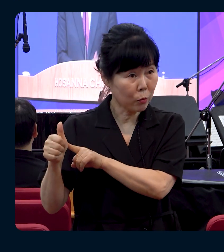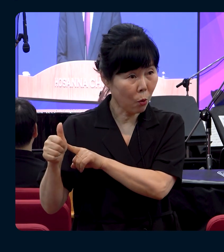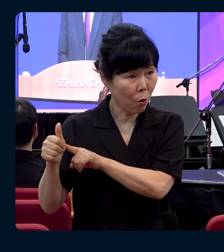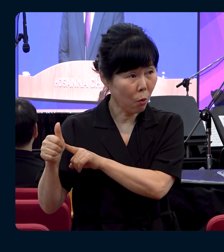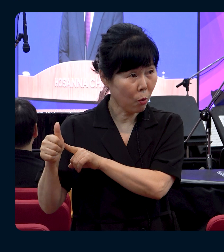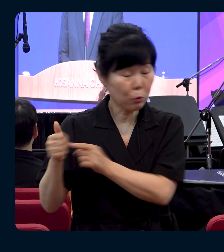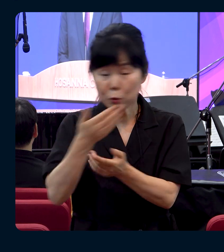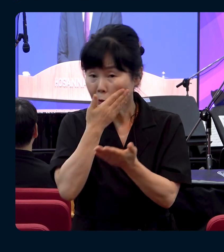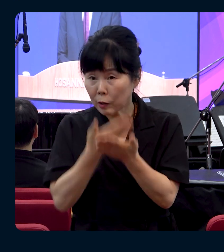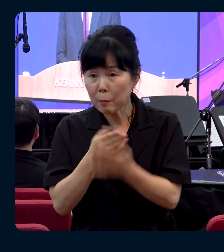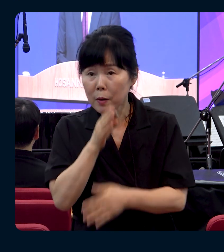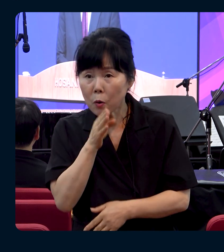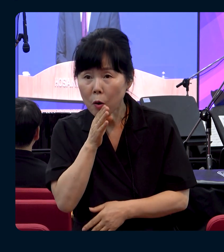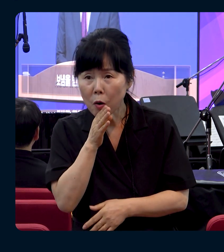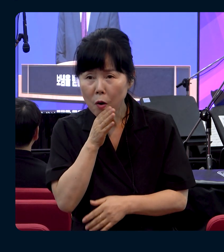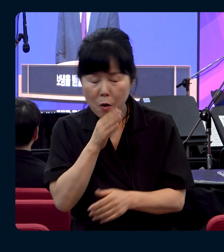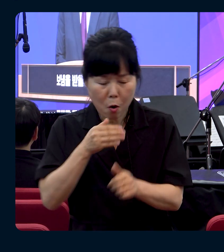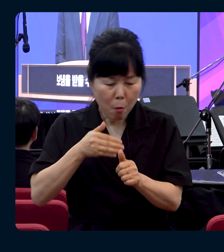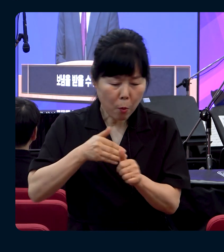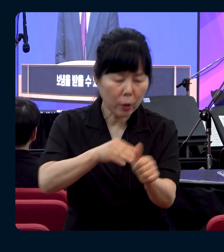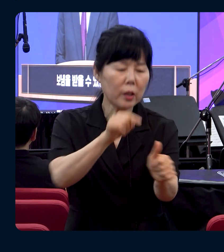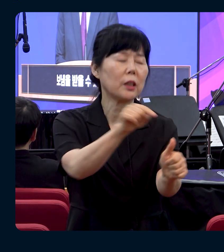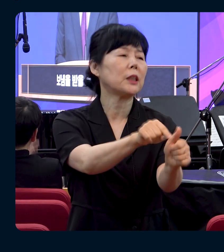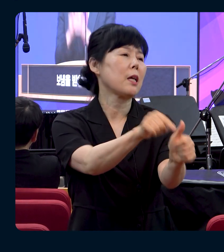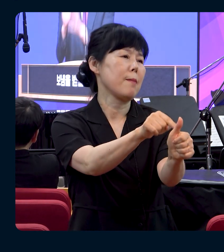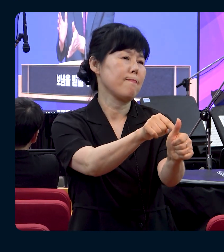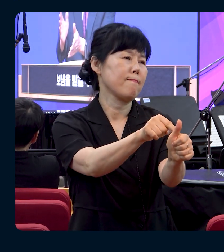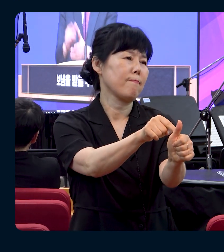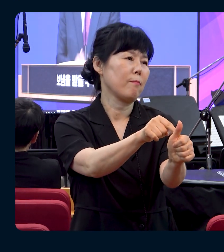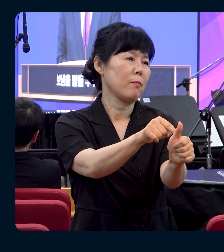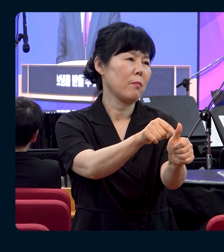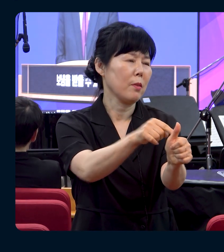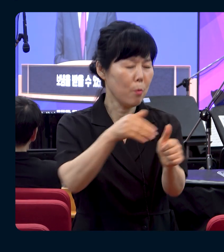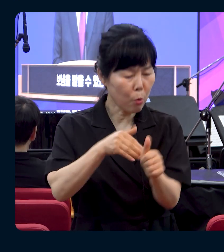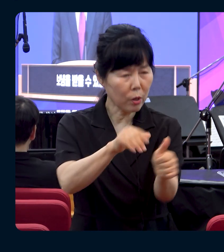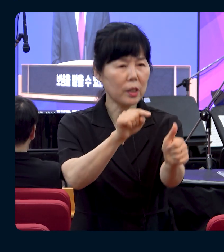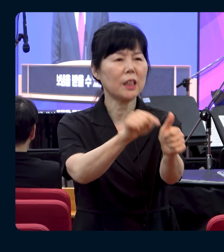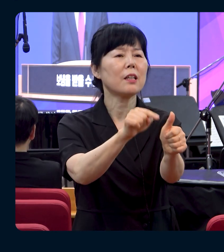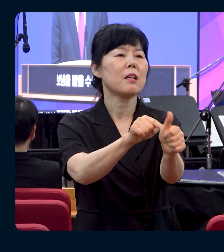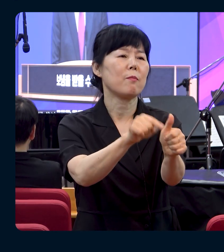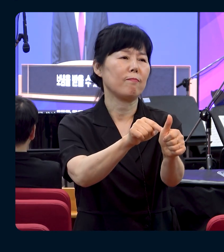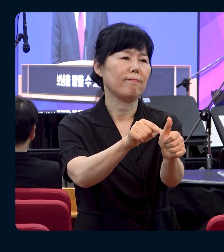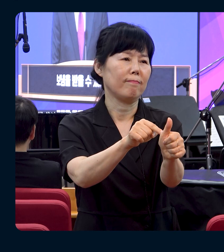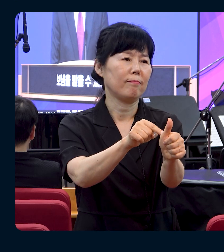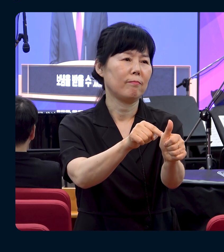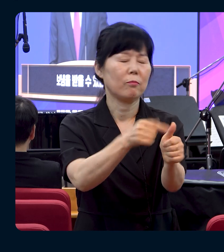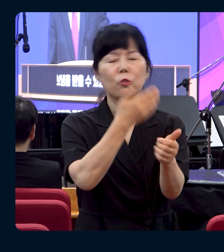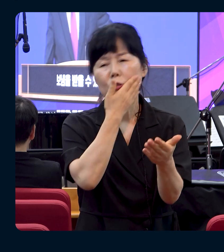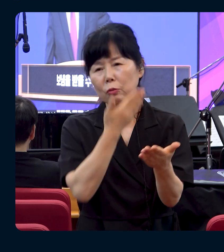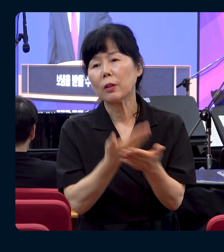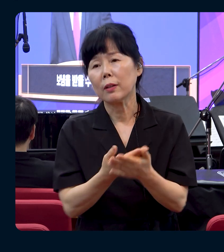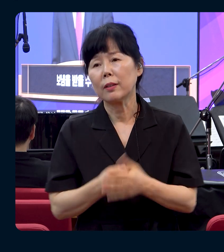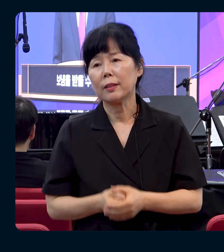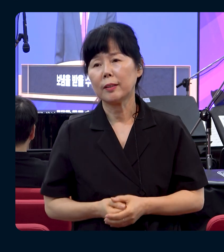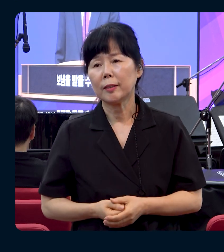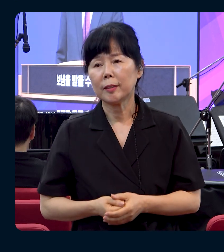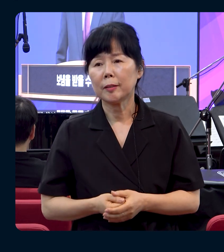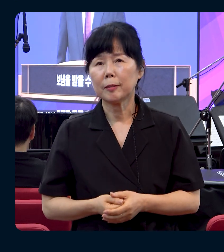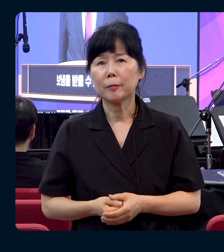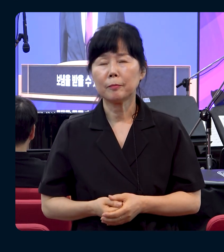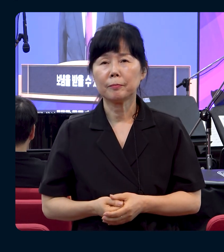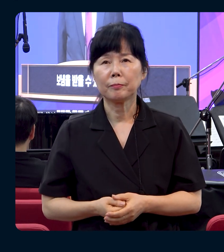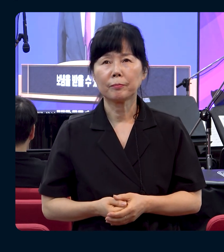중요한 것은요, 보냄을 받을 수 있는 사람, 그것입니다. 보냄을 받을 수 있는 사람. 사실